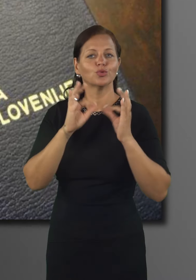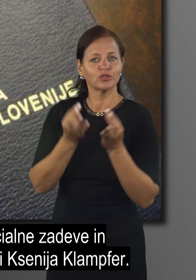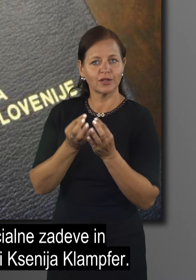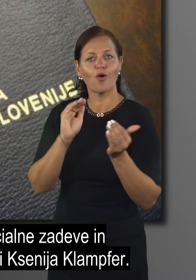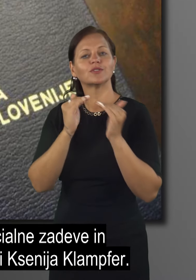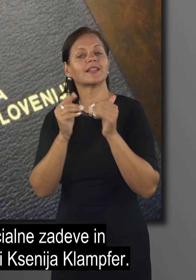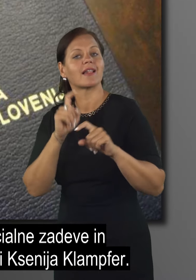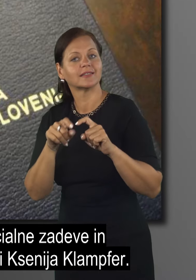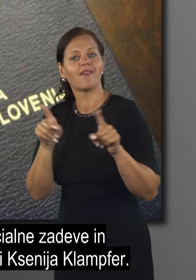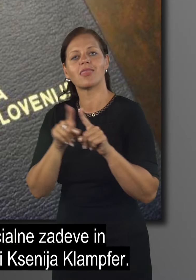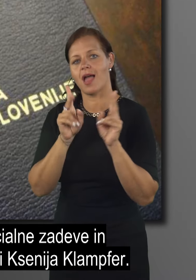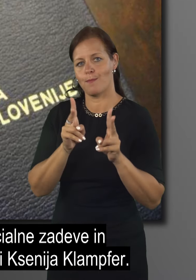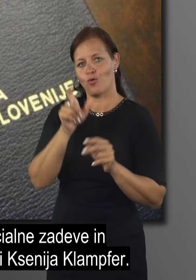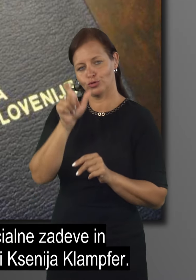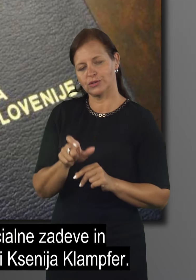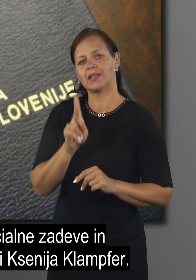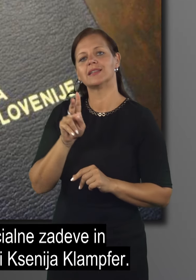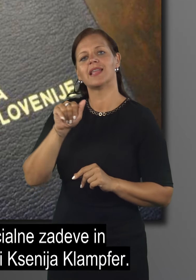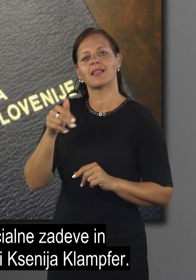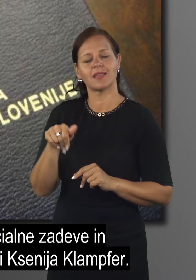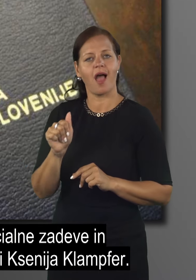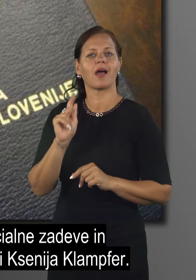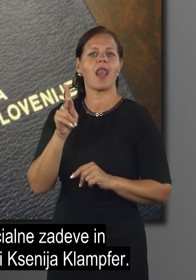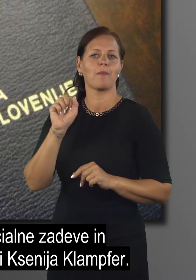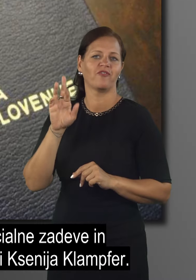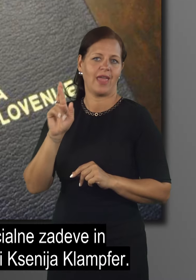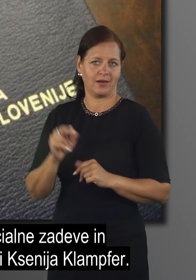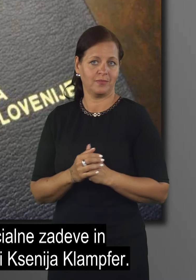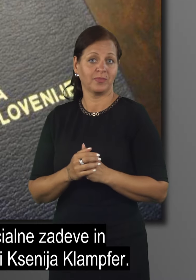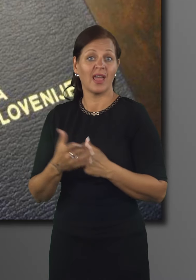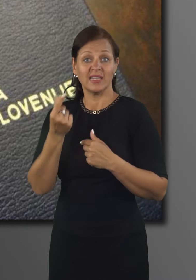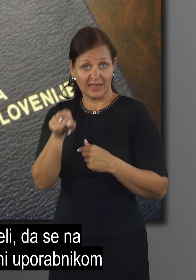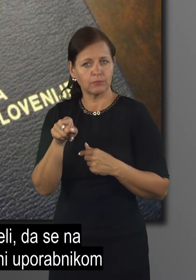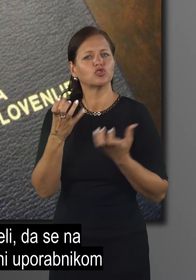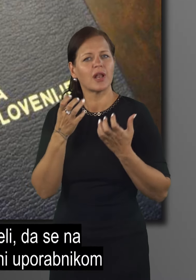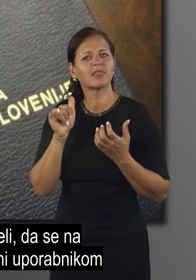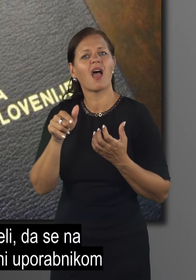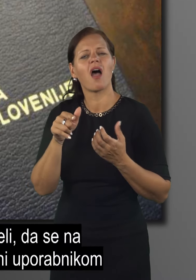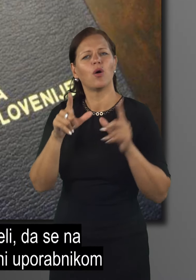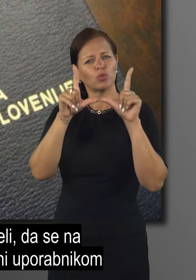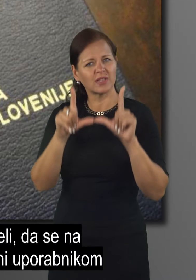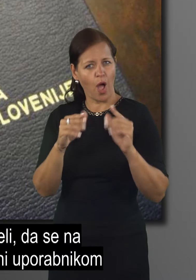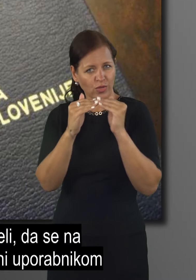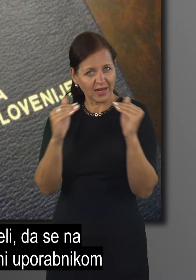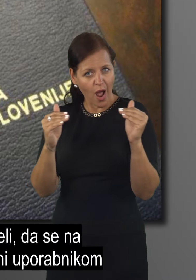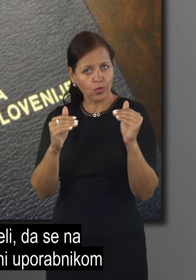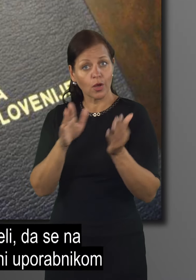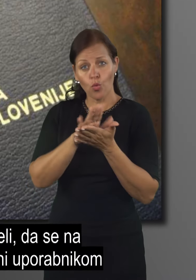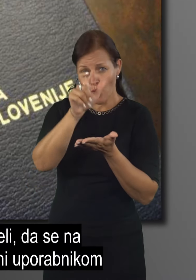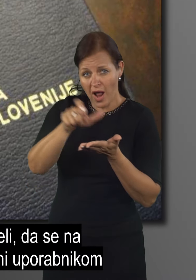socialne zadeve in enake možnosti Ksenija Klampfer. Z njim želi, da se na ustavni ravni uporabnikom